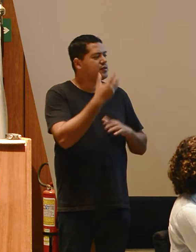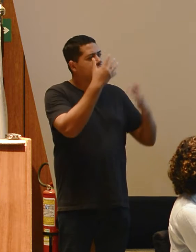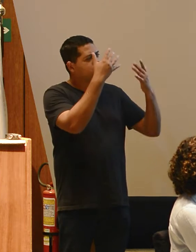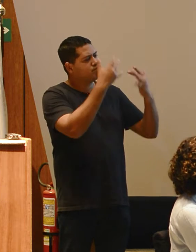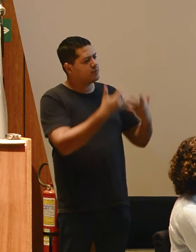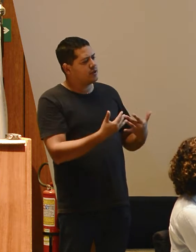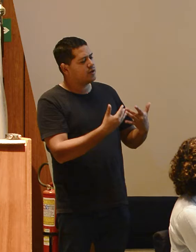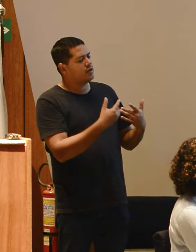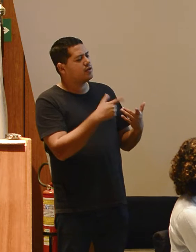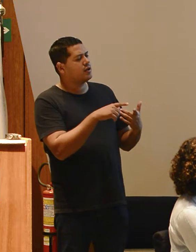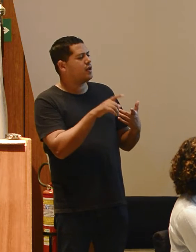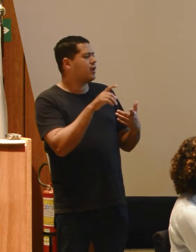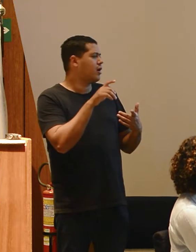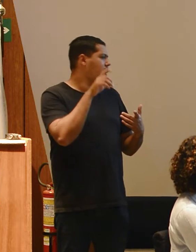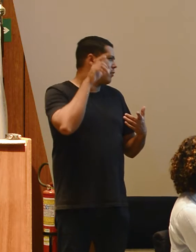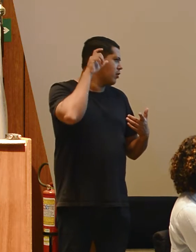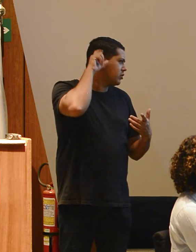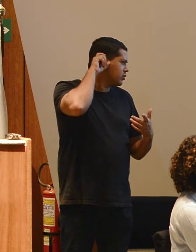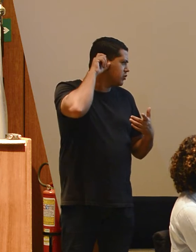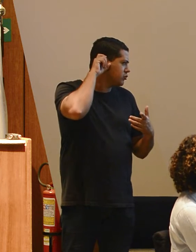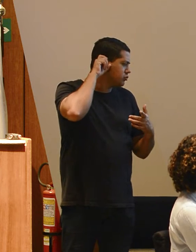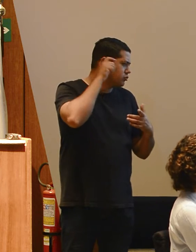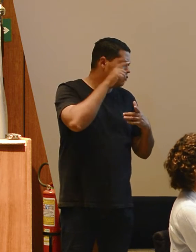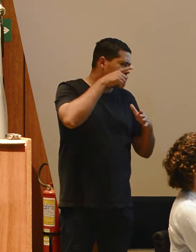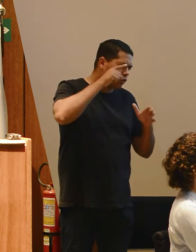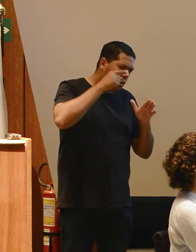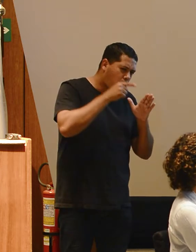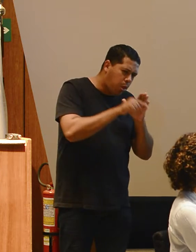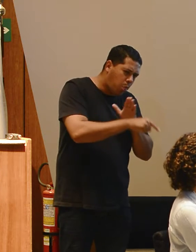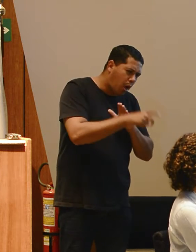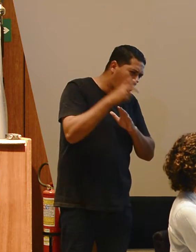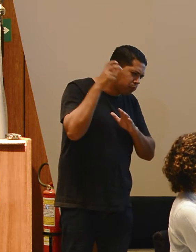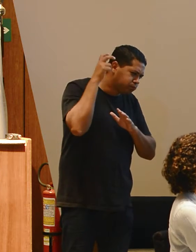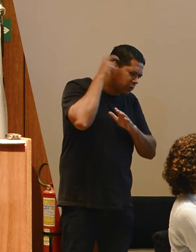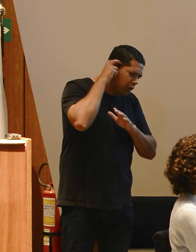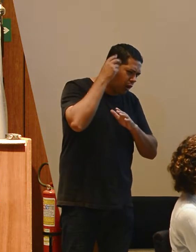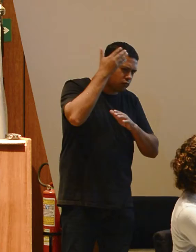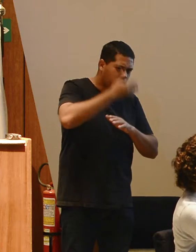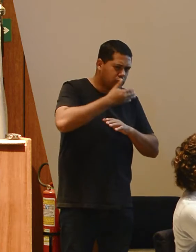história é essa de aparelho auditivo totalmente implantável, totalmente invisível? Existe isso?